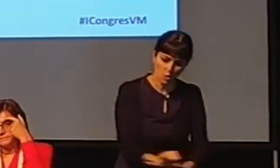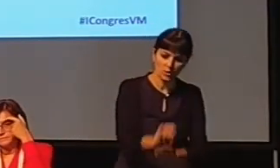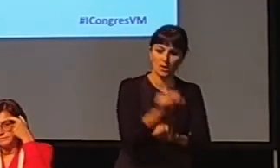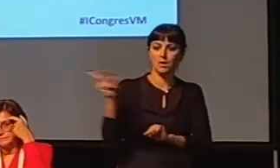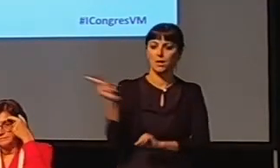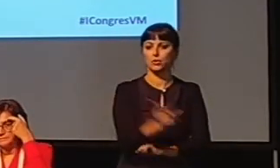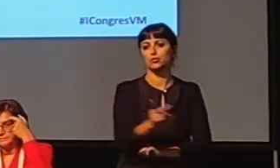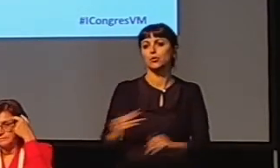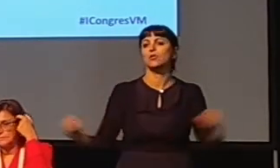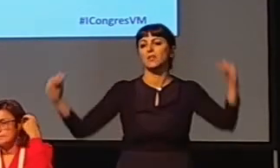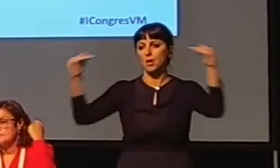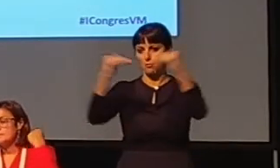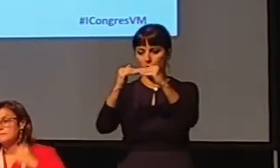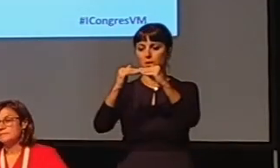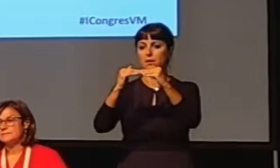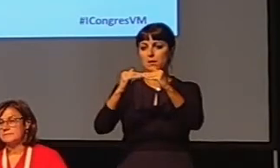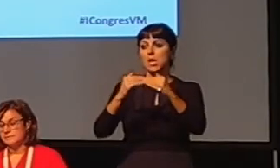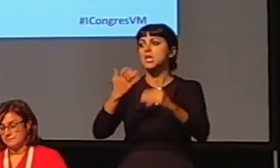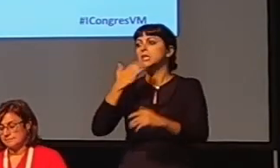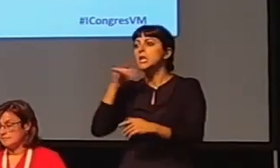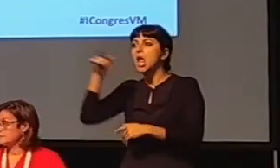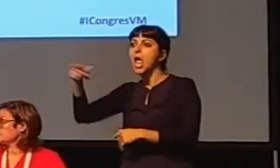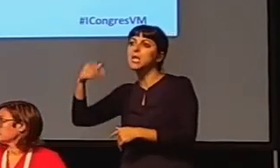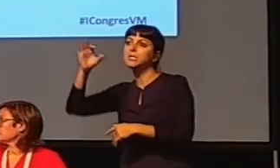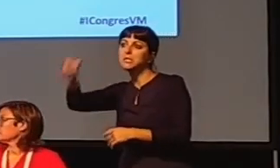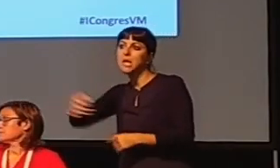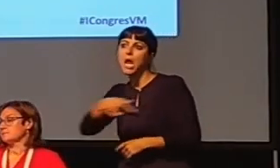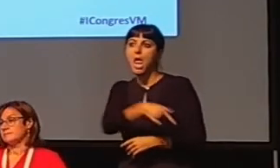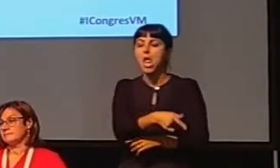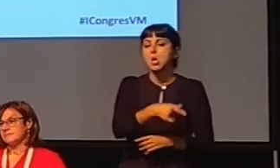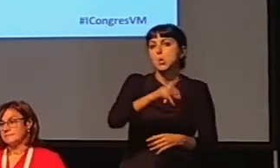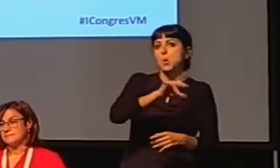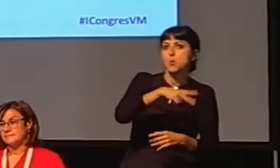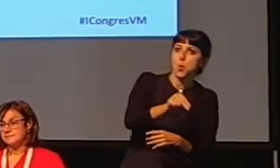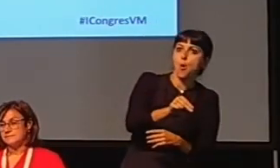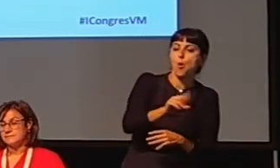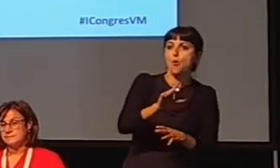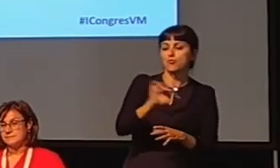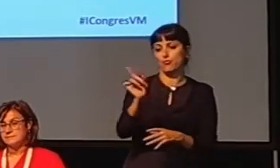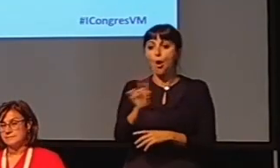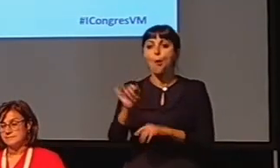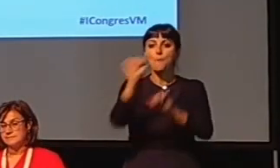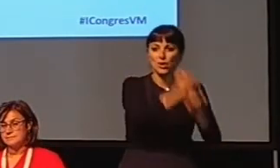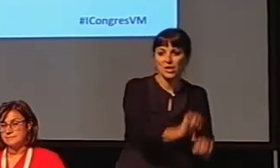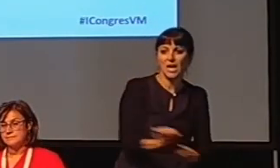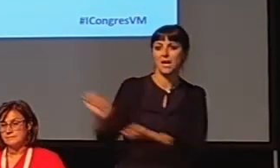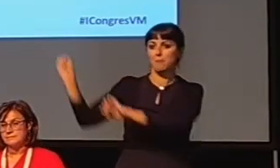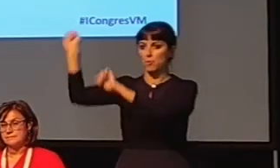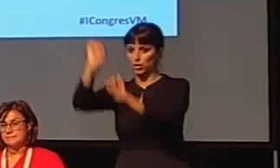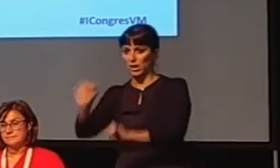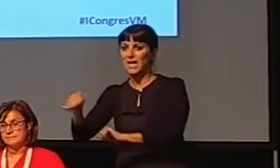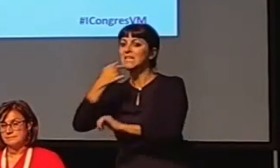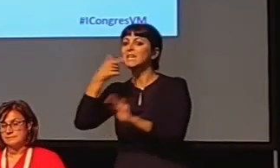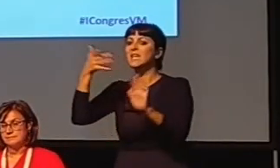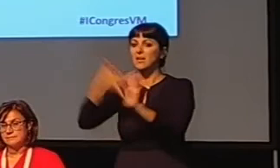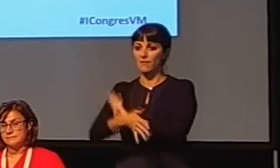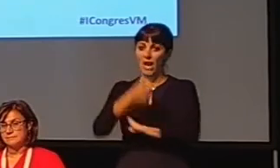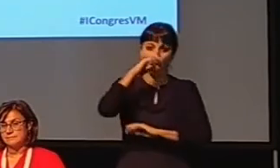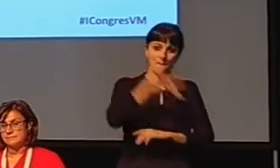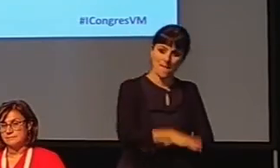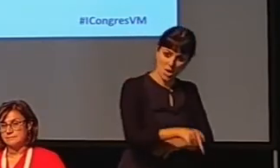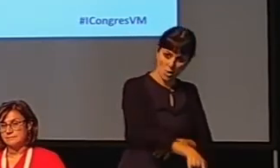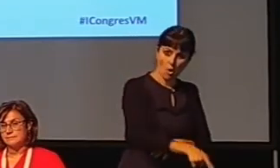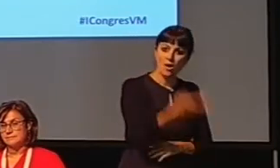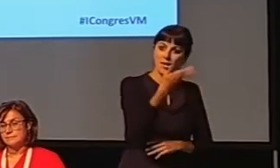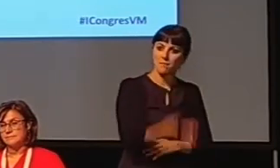sido, no vamos a condenarlo, bueno, pero protege. Y proteger significa tener en cuenta al menor.